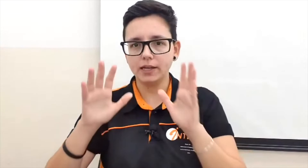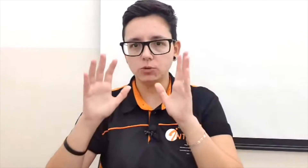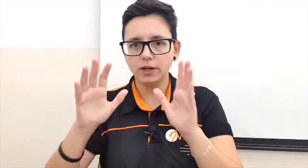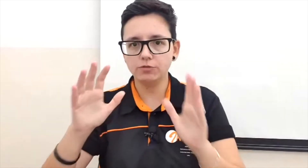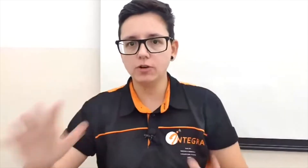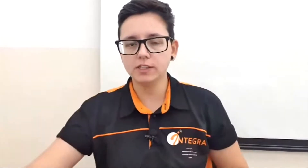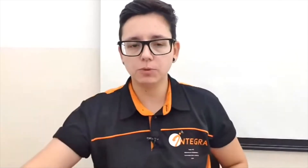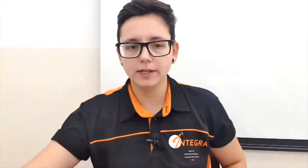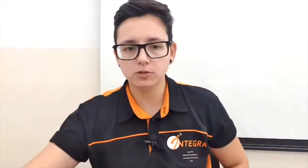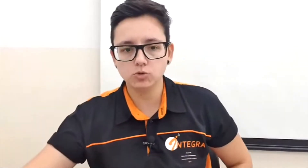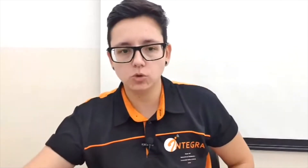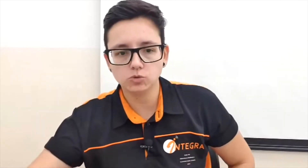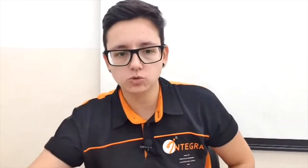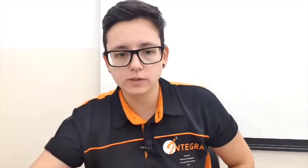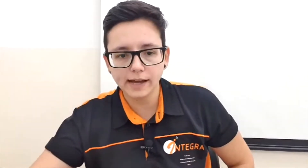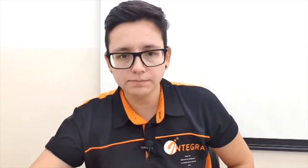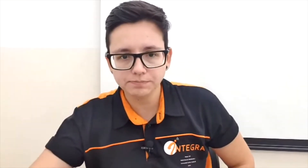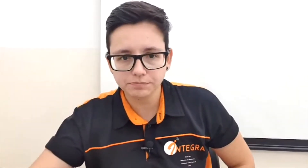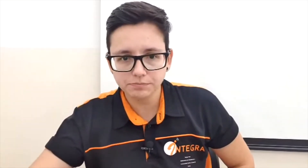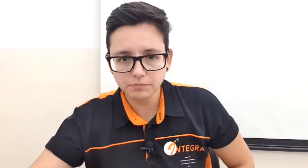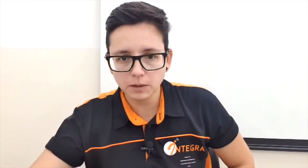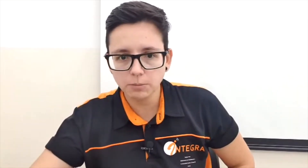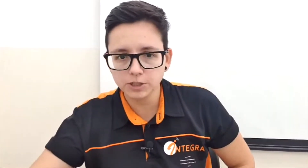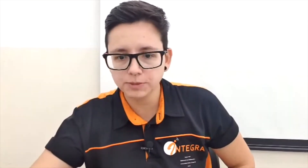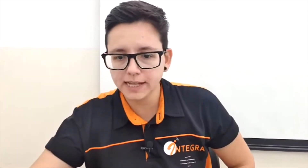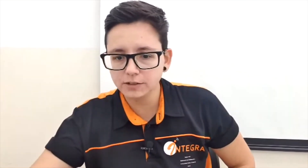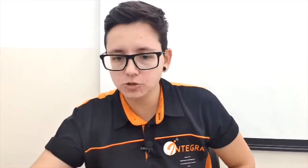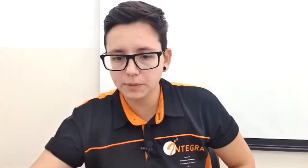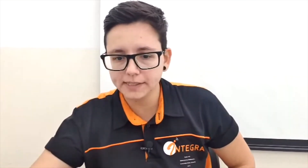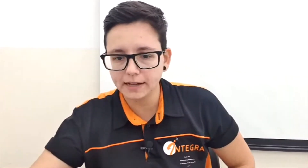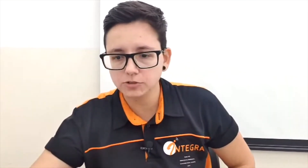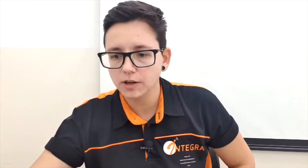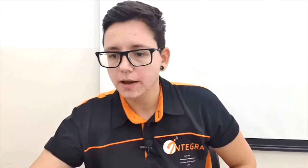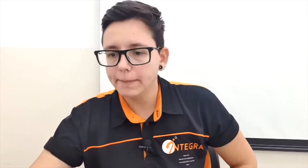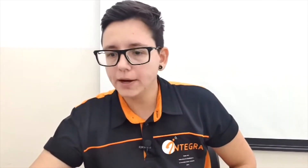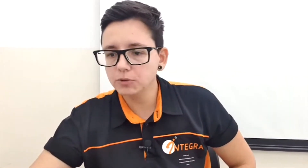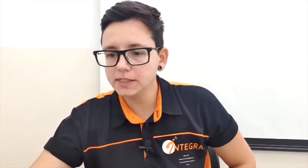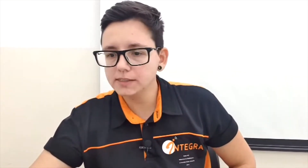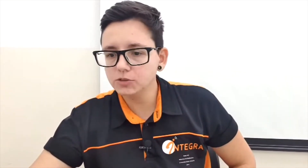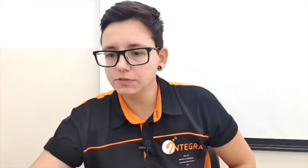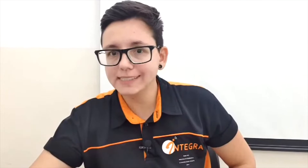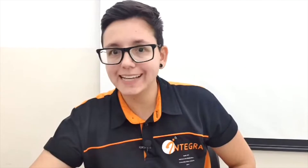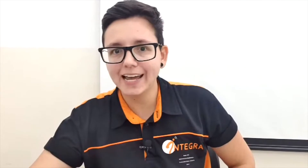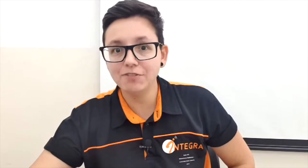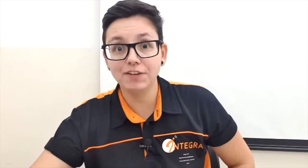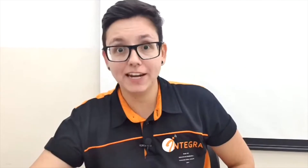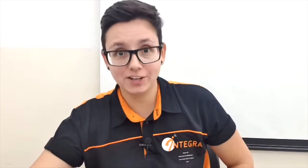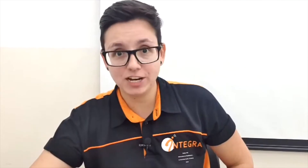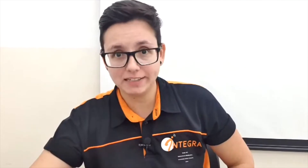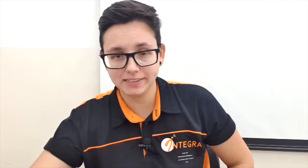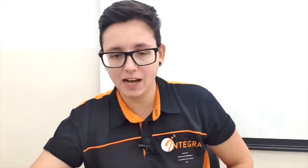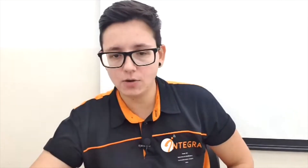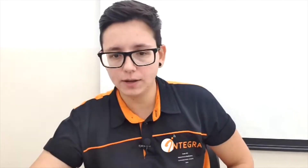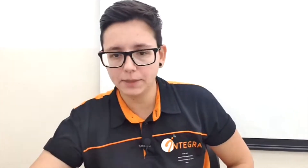eu vou responder todos, tá? Pode mandar aí nos comentários. Perguntas e dúvidas referente a essa aula,